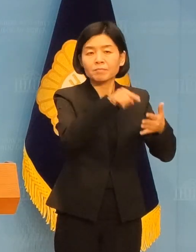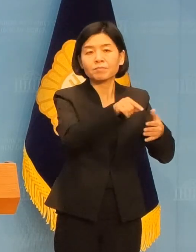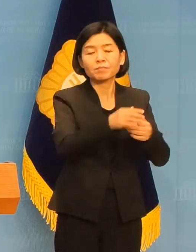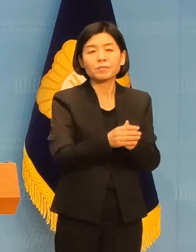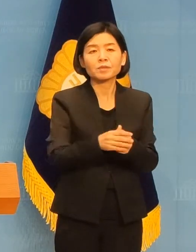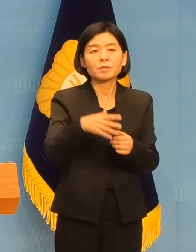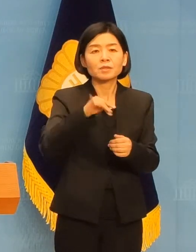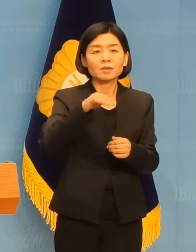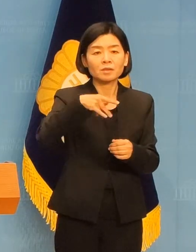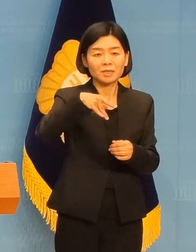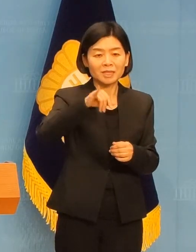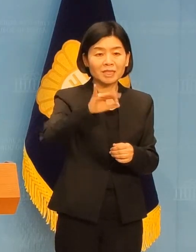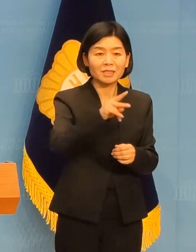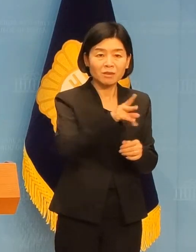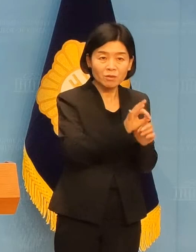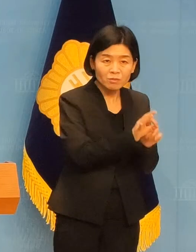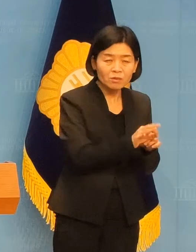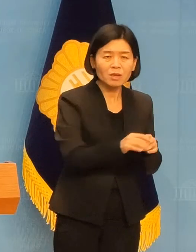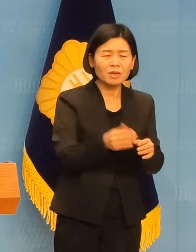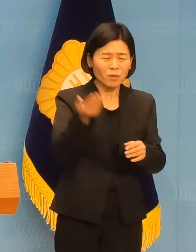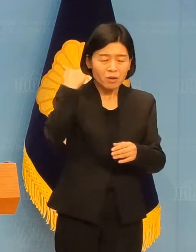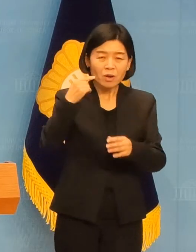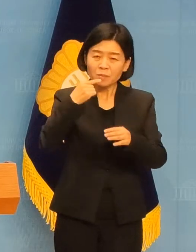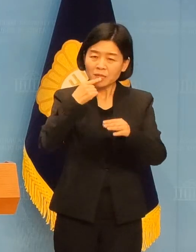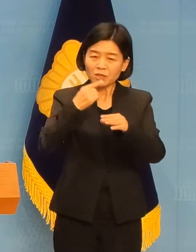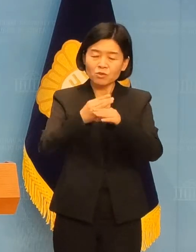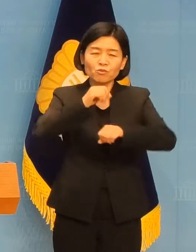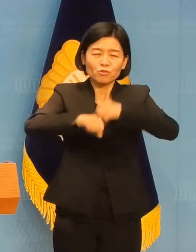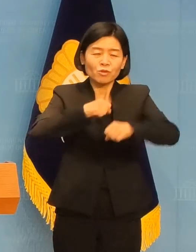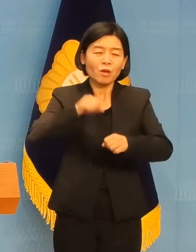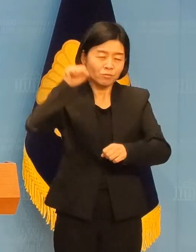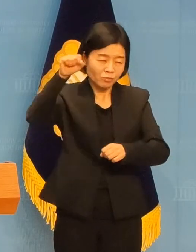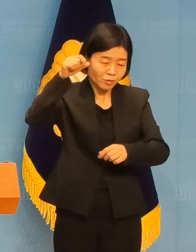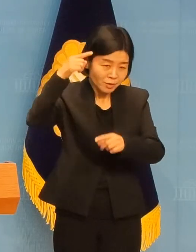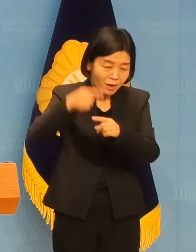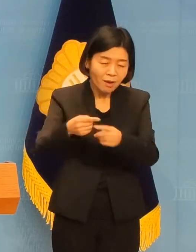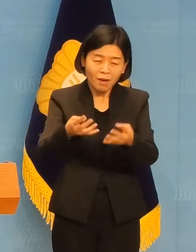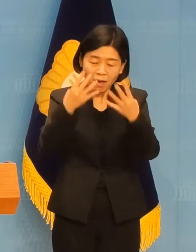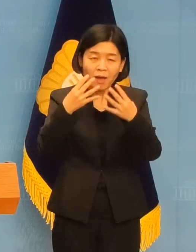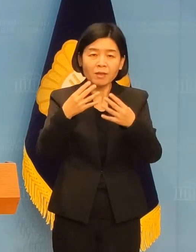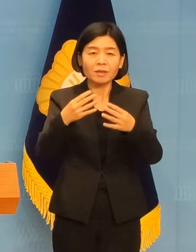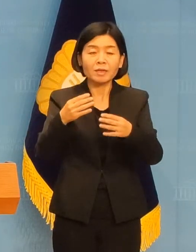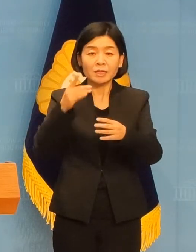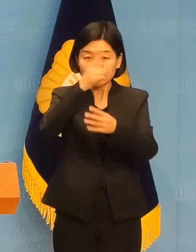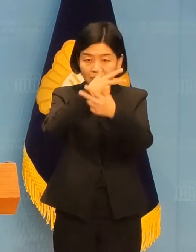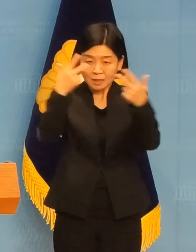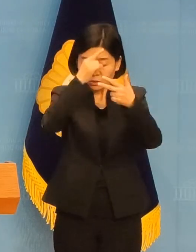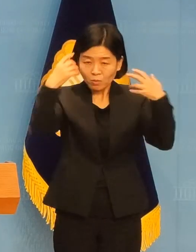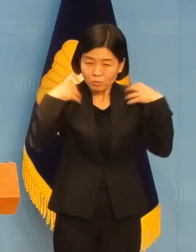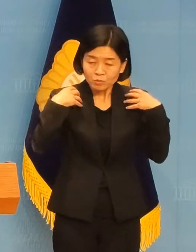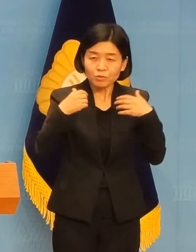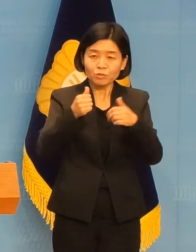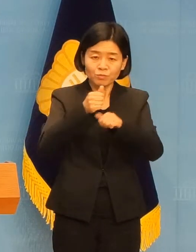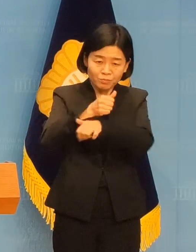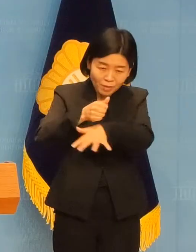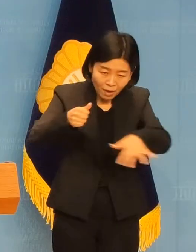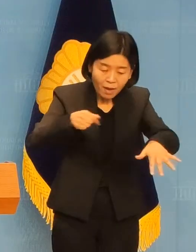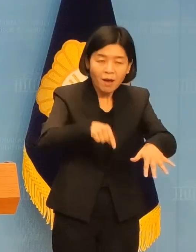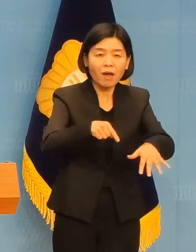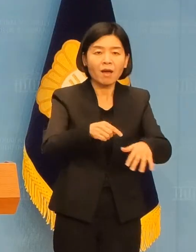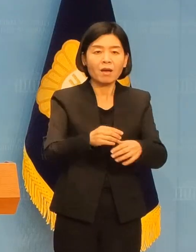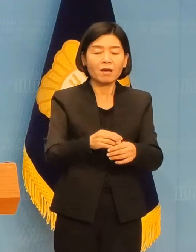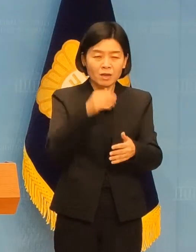서지영 의원은 민주화 운동을 하다 고초를 당한 이재명 정부의 내각과 참모진을 전과자